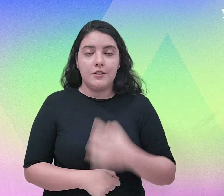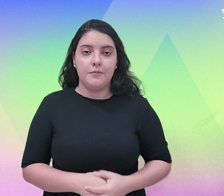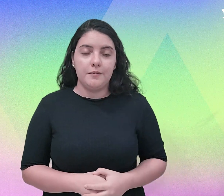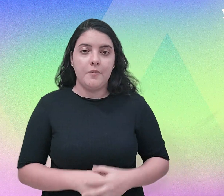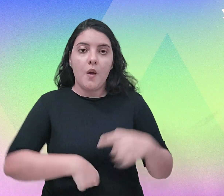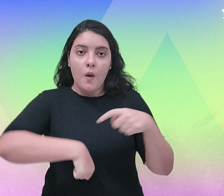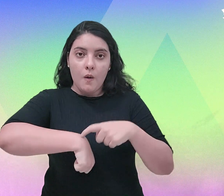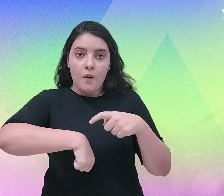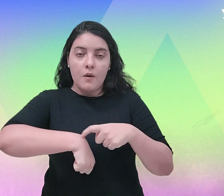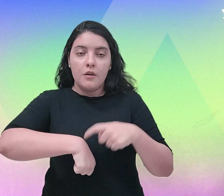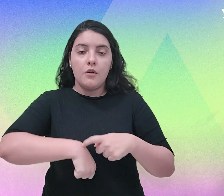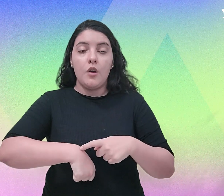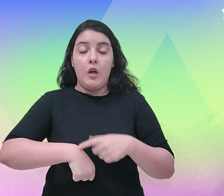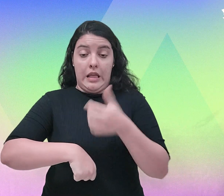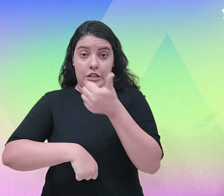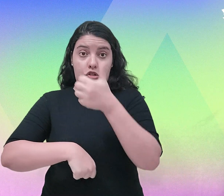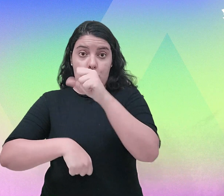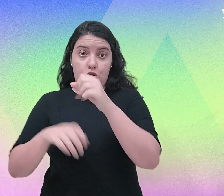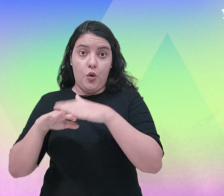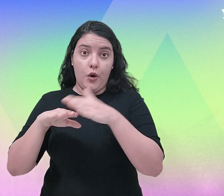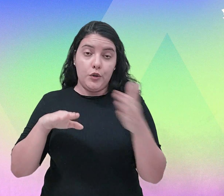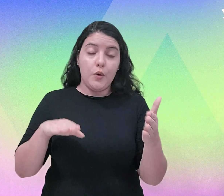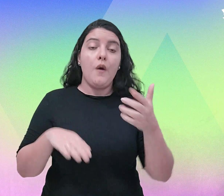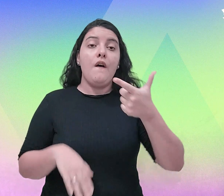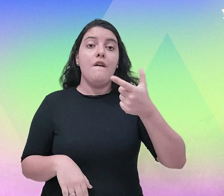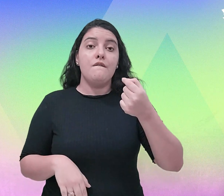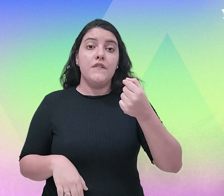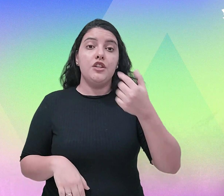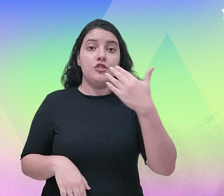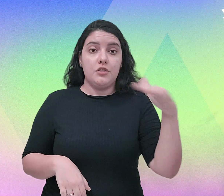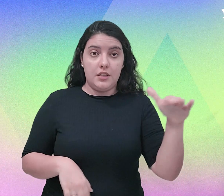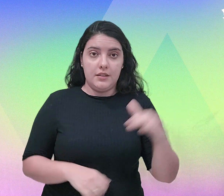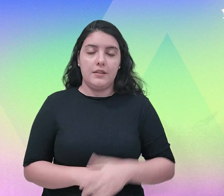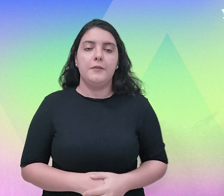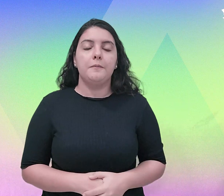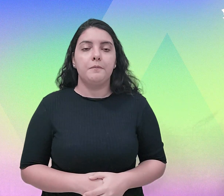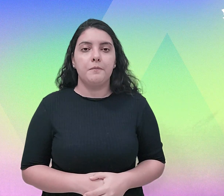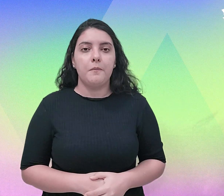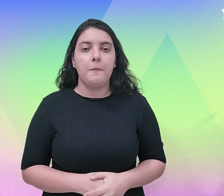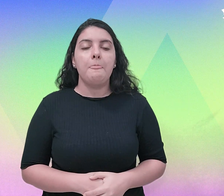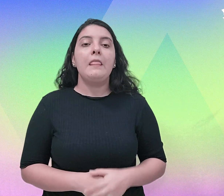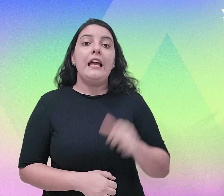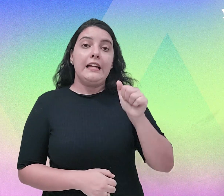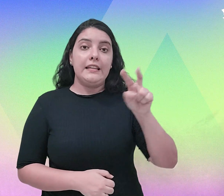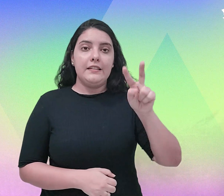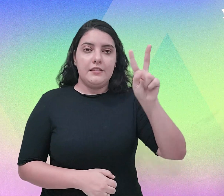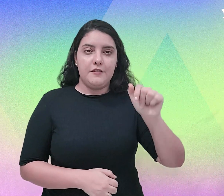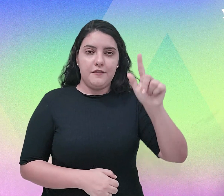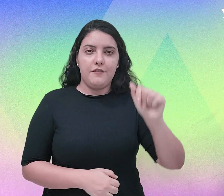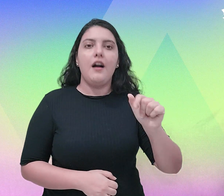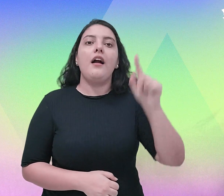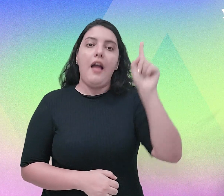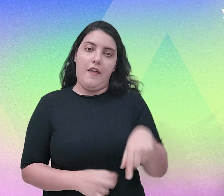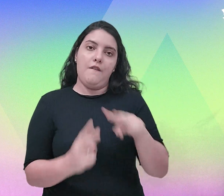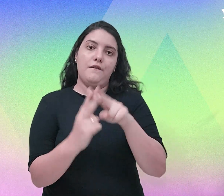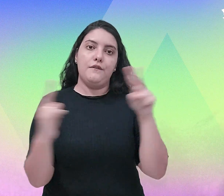o horário 18 horas as 20:30 15 vagas em formato virtual